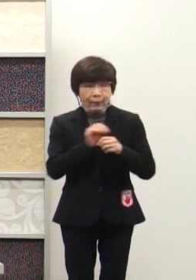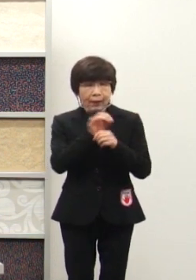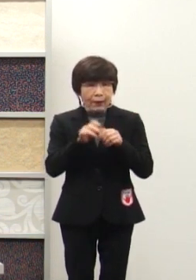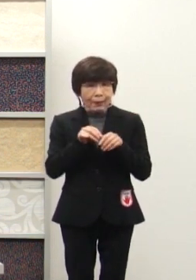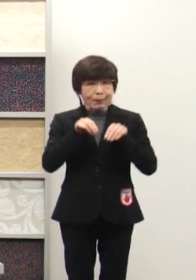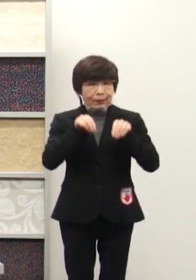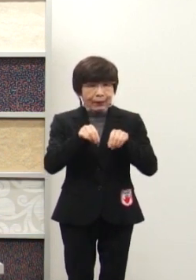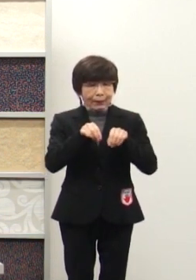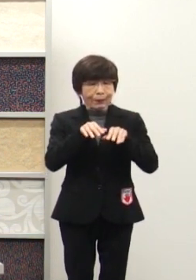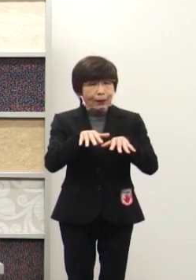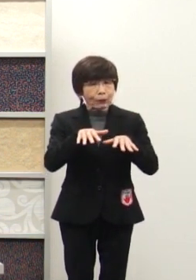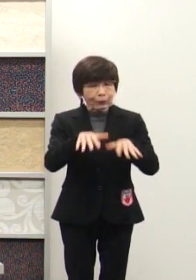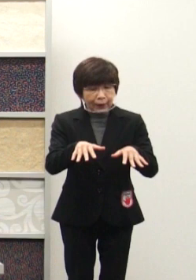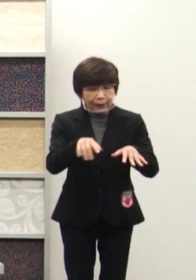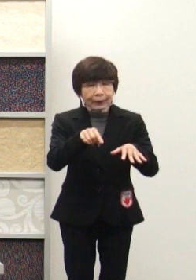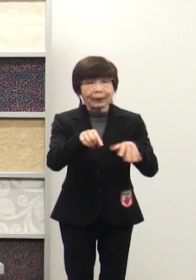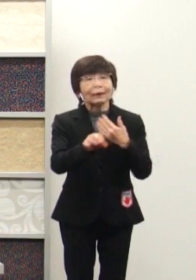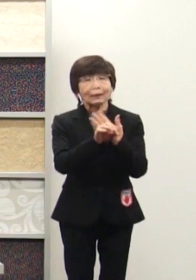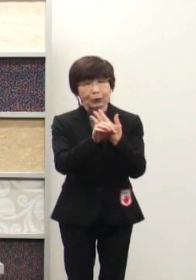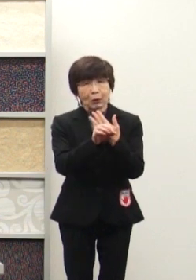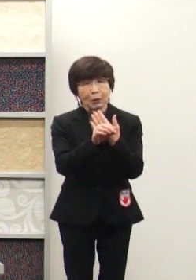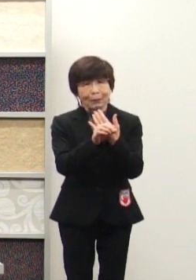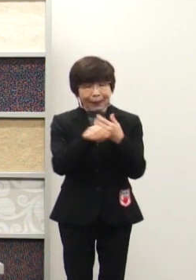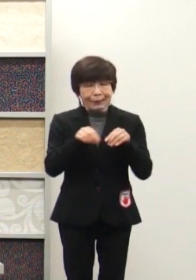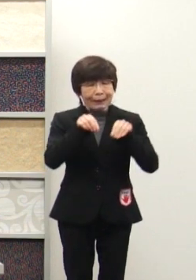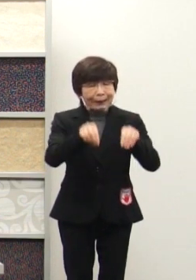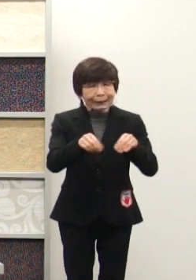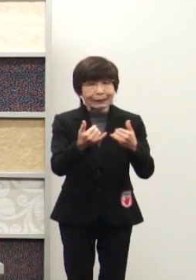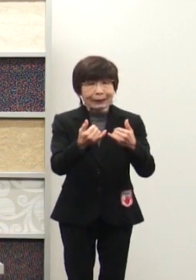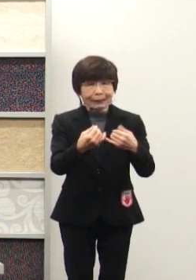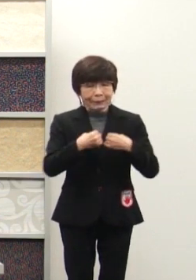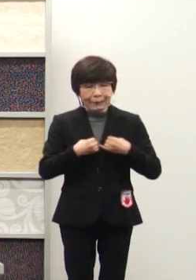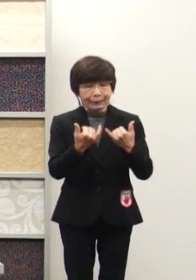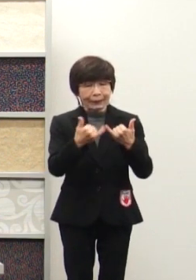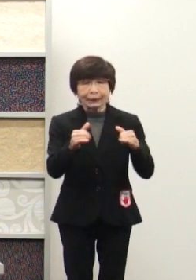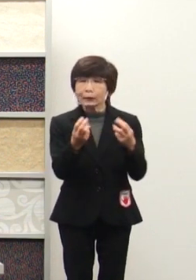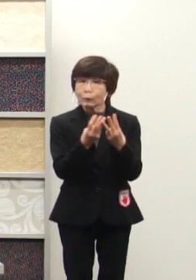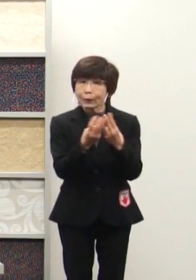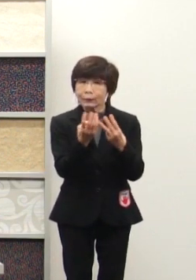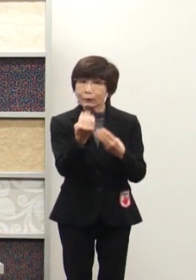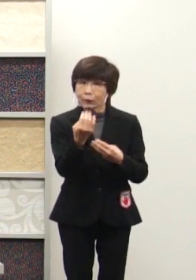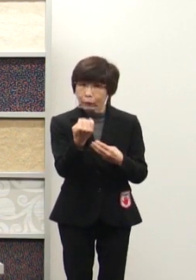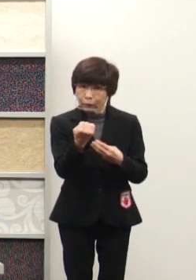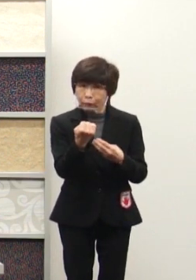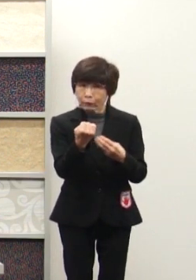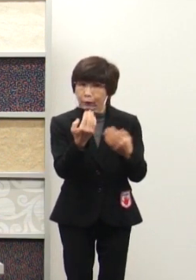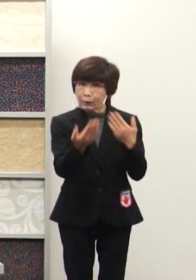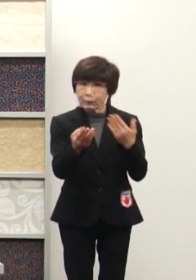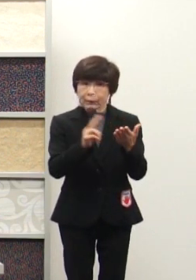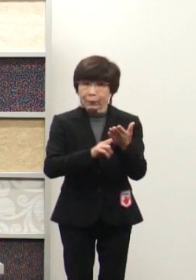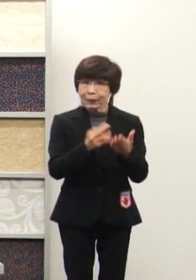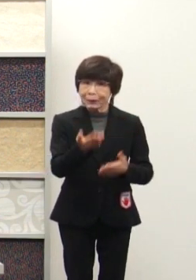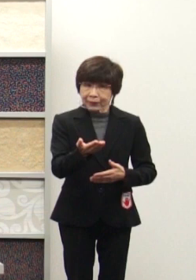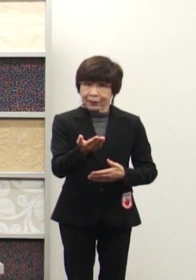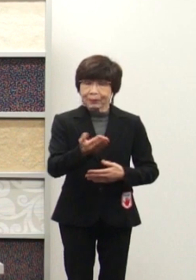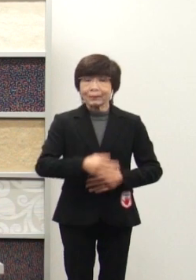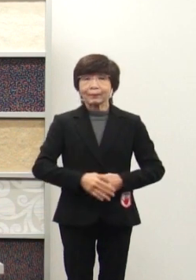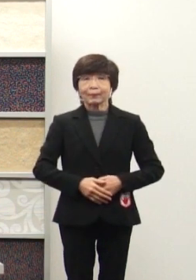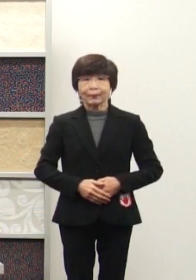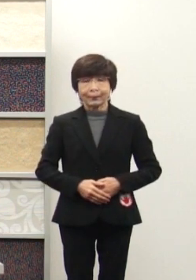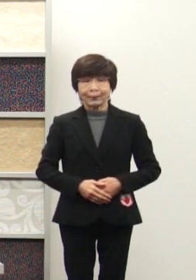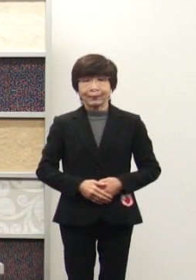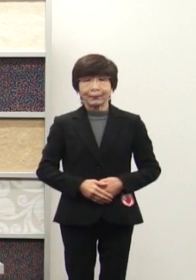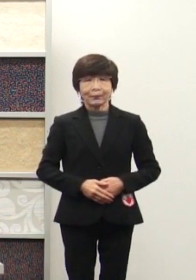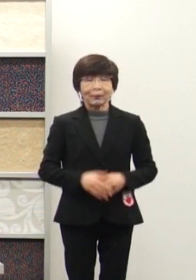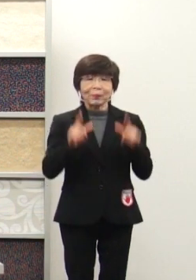大時の基準といいますか、何人以上になったらとか、そういう基準はあるんでしょうか。 人数は、